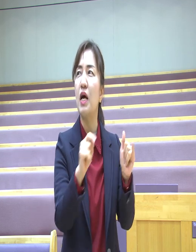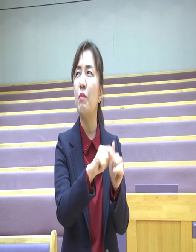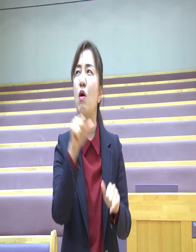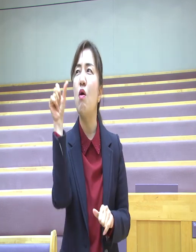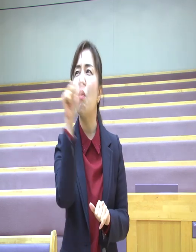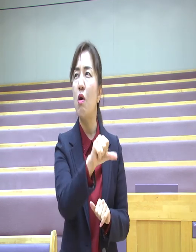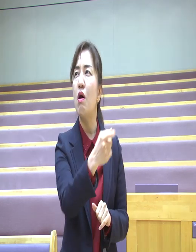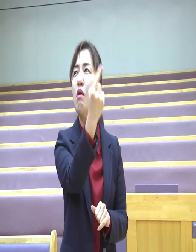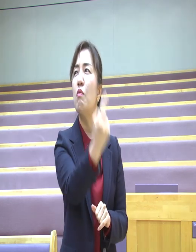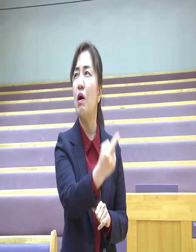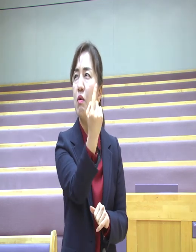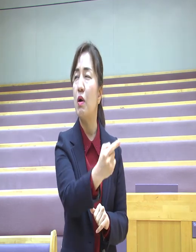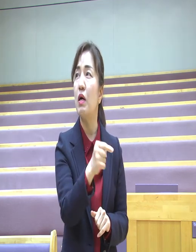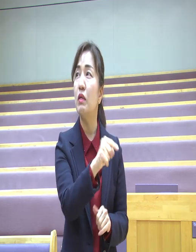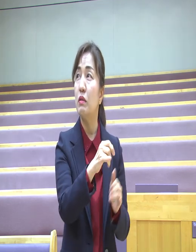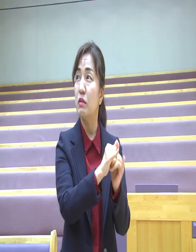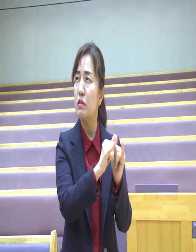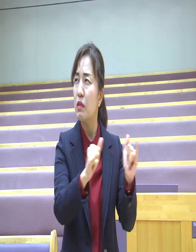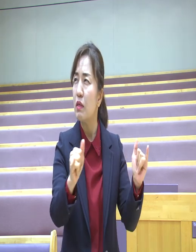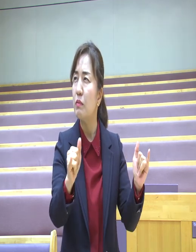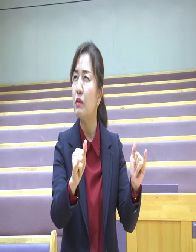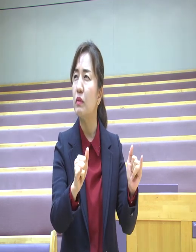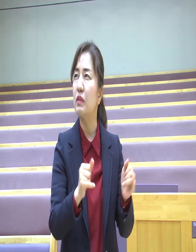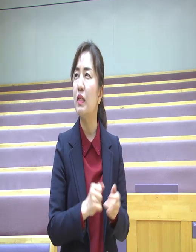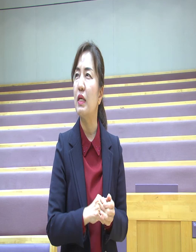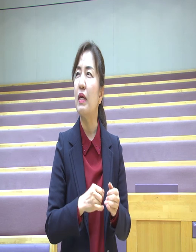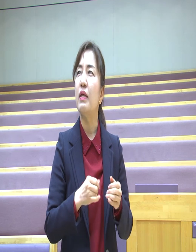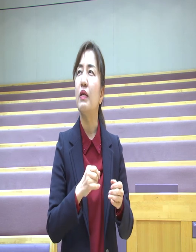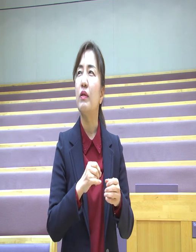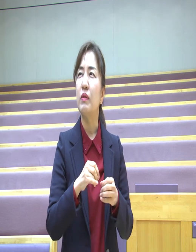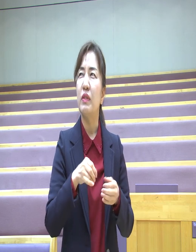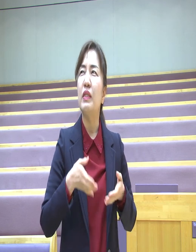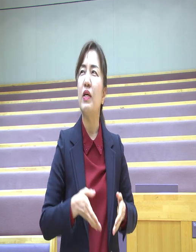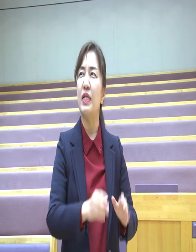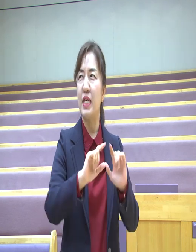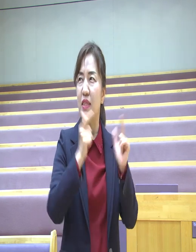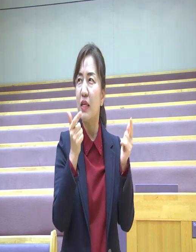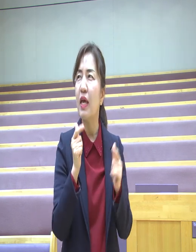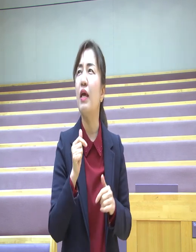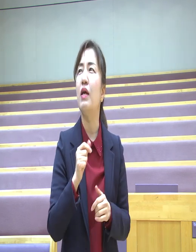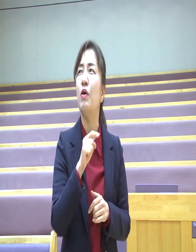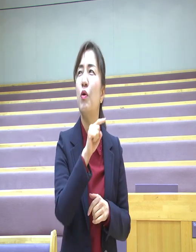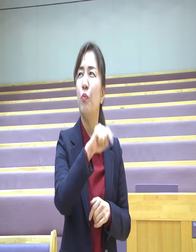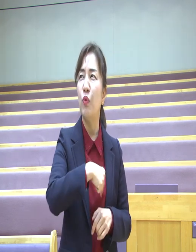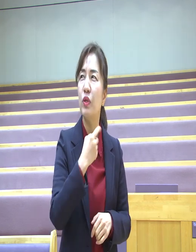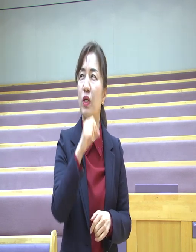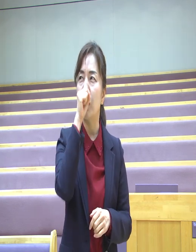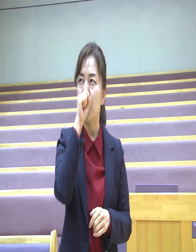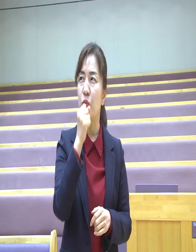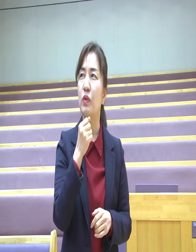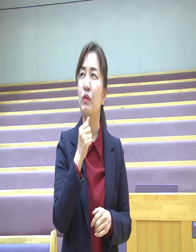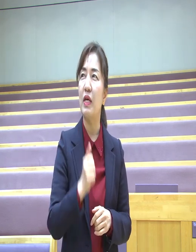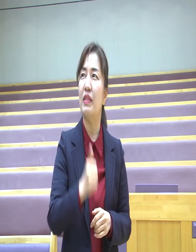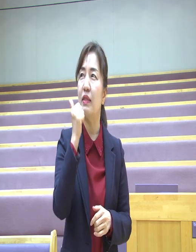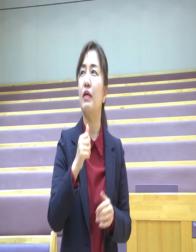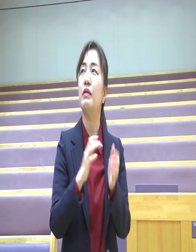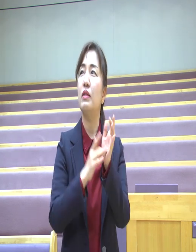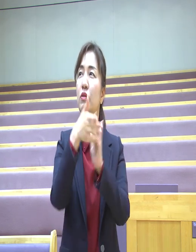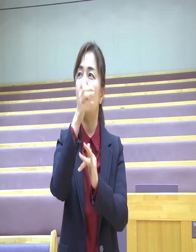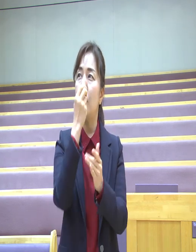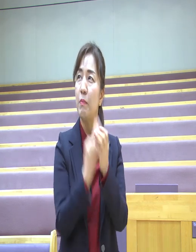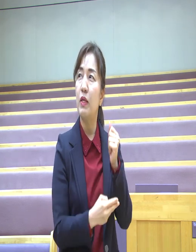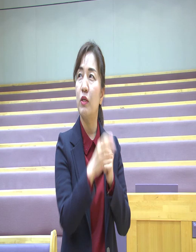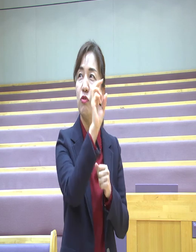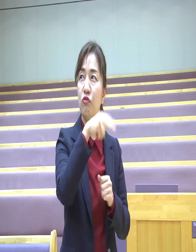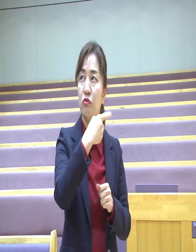그 사람에게는 화가 있으리로다. 그 사람은 차라리 태어나지 아니하였더라면 제게 좋을 뻔하였느니라.